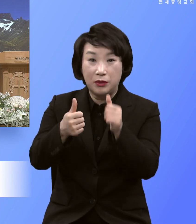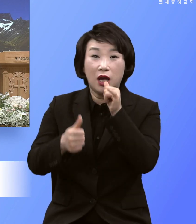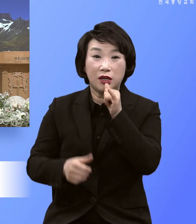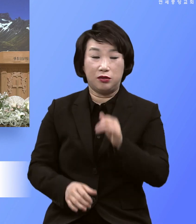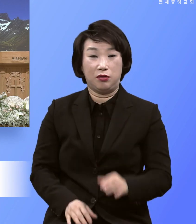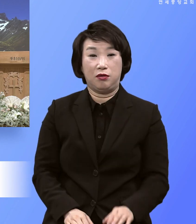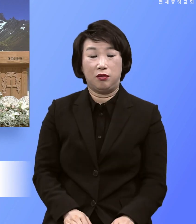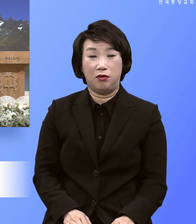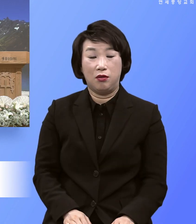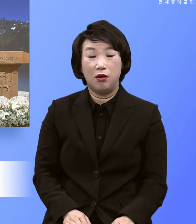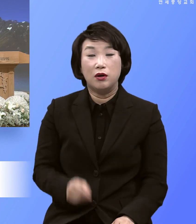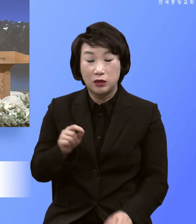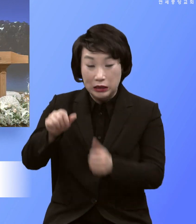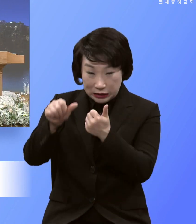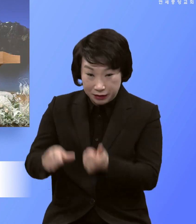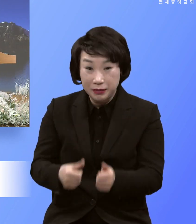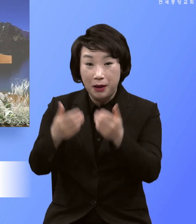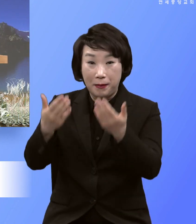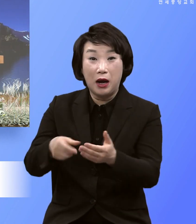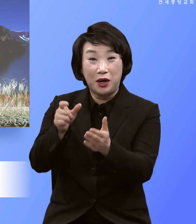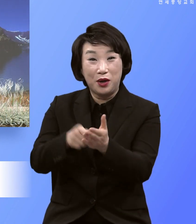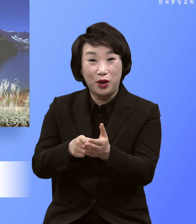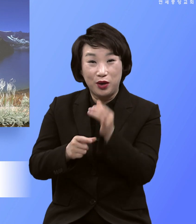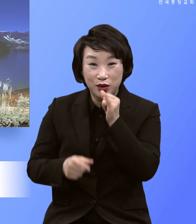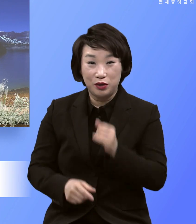거예요. 침례를 받으라.